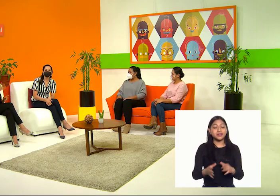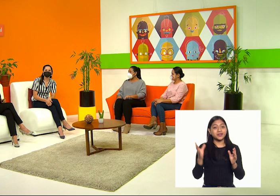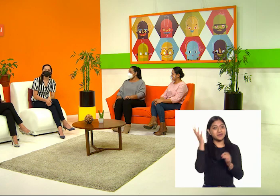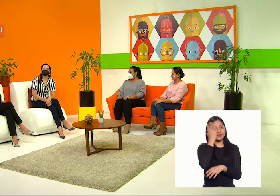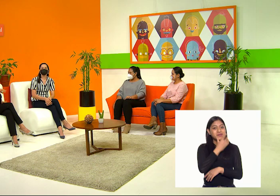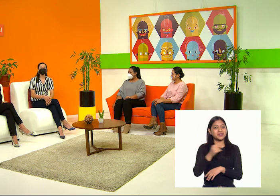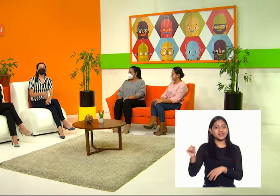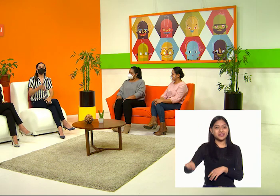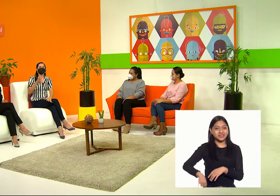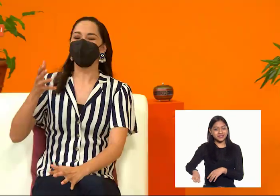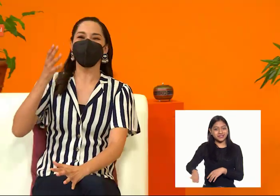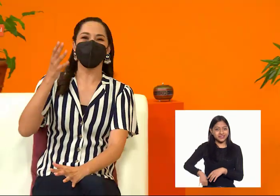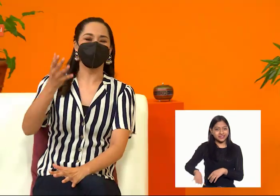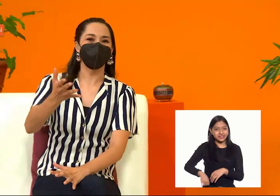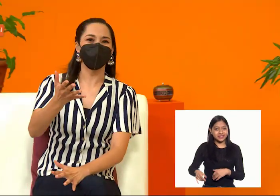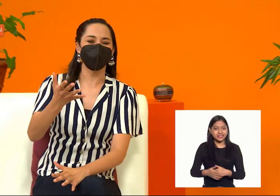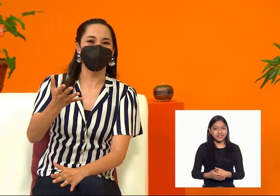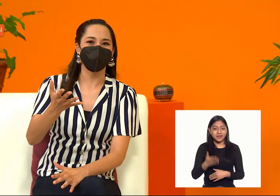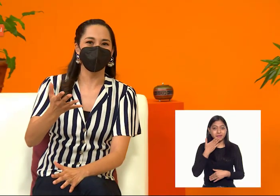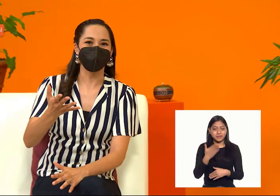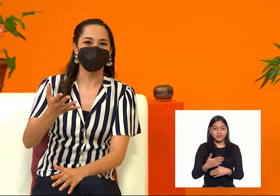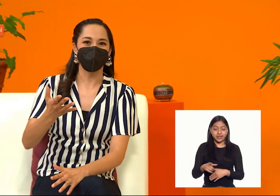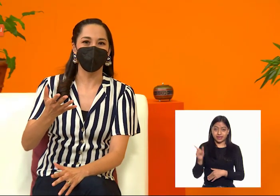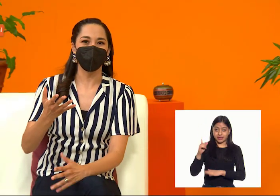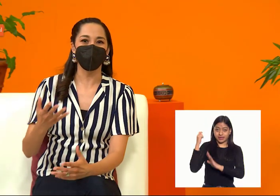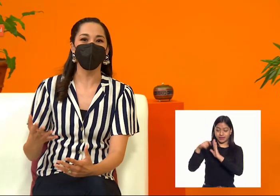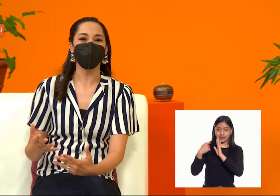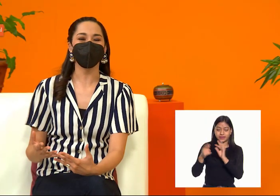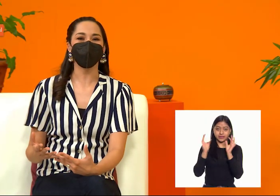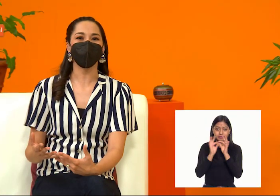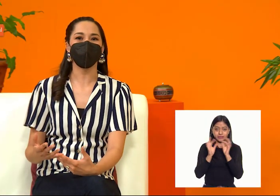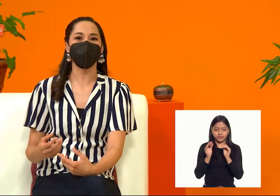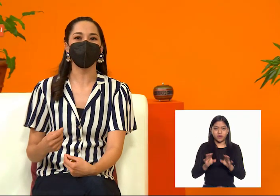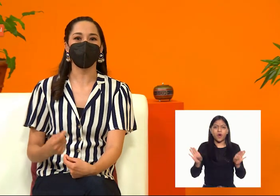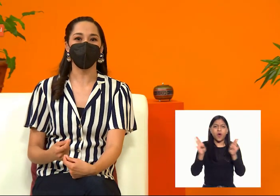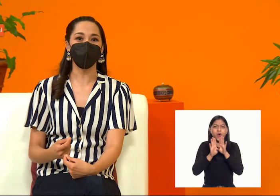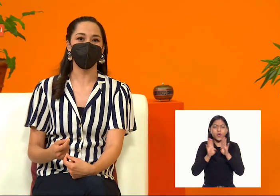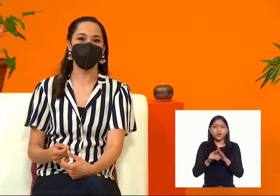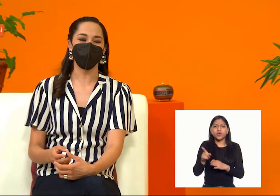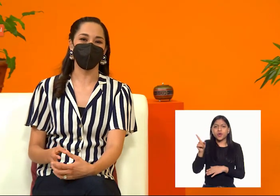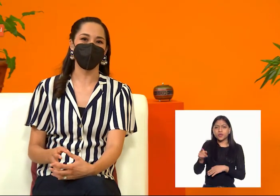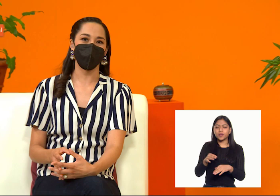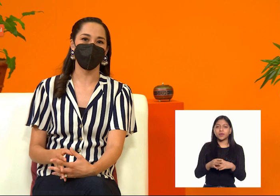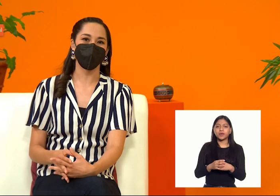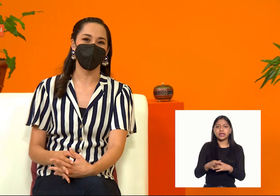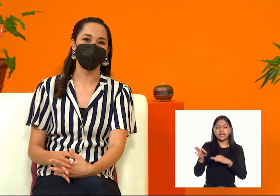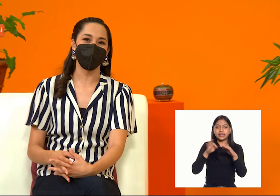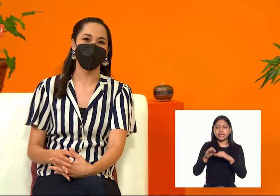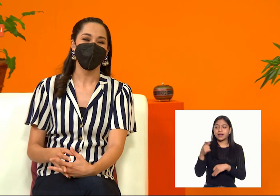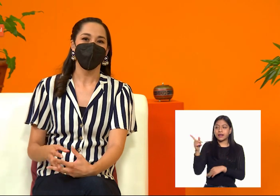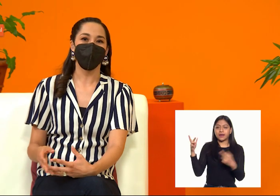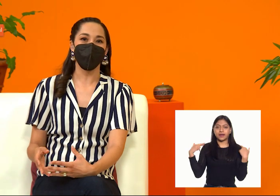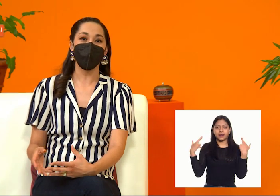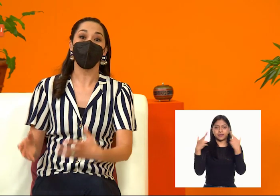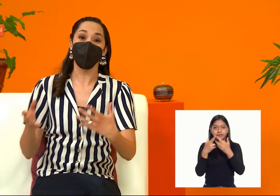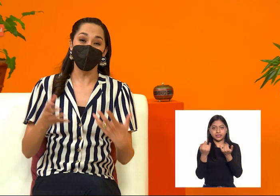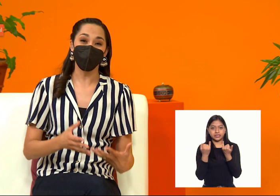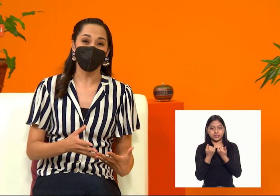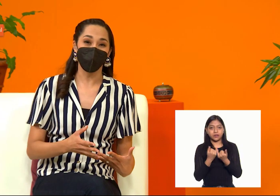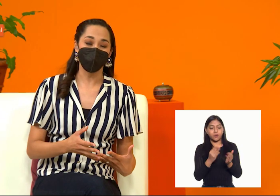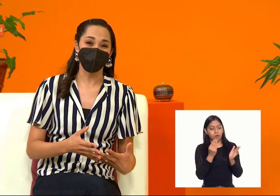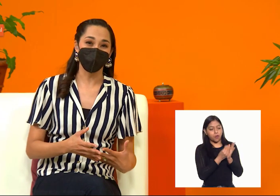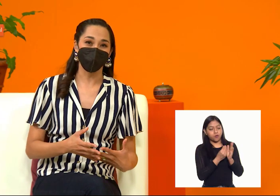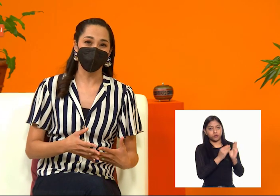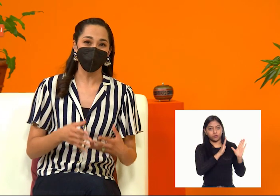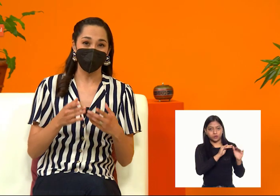qué interesante. Y bueno, en el siguiente video nos explican cómo es que se da el trabajo entre la figura del docente y el